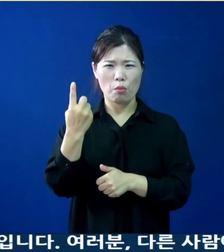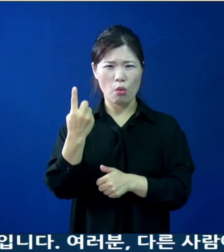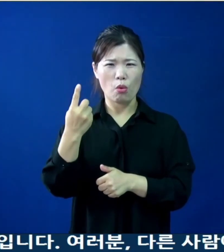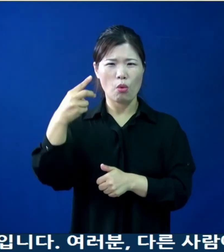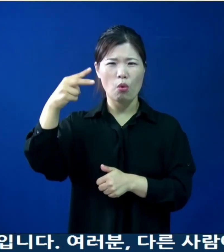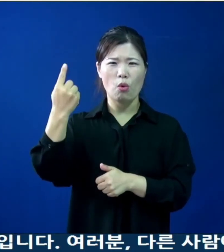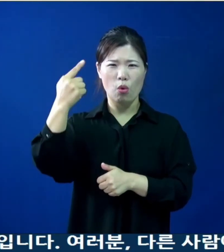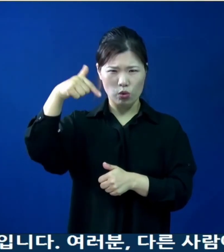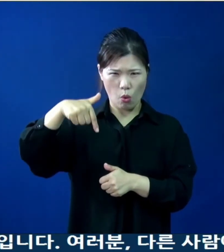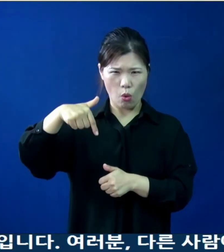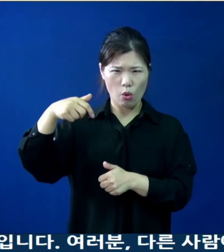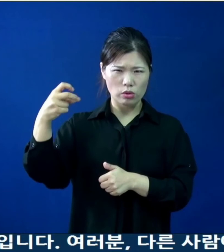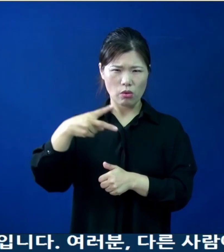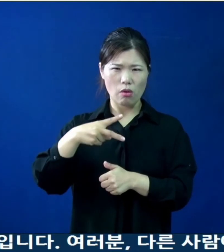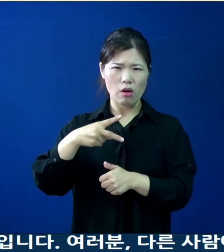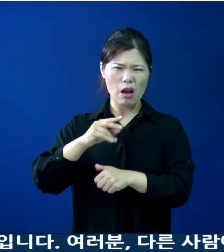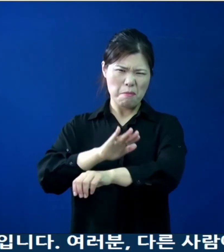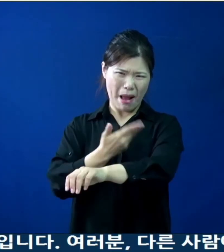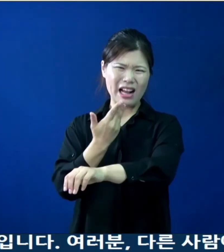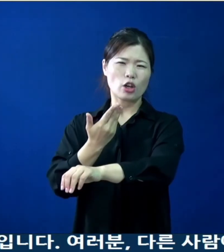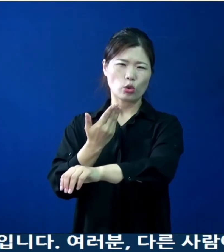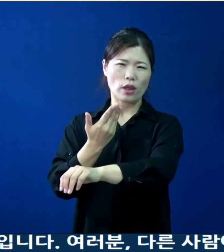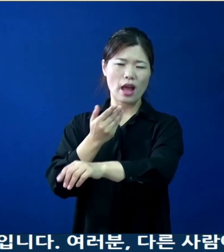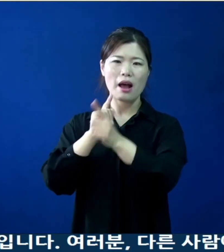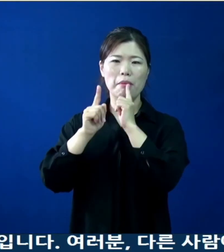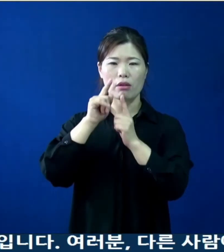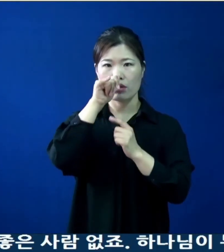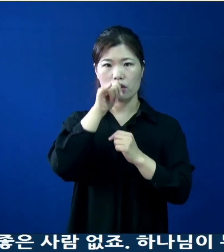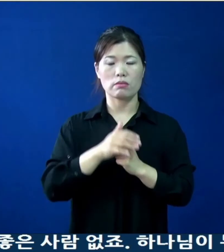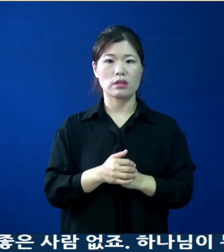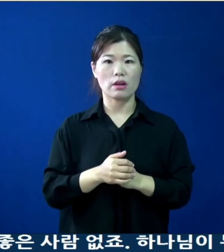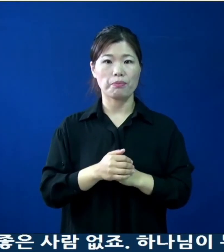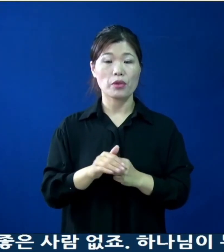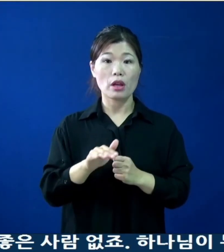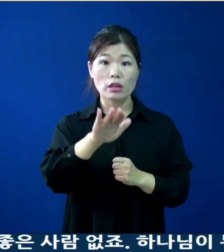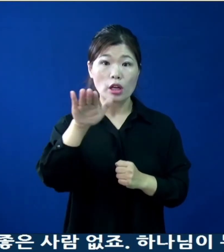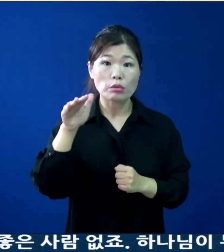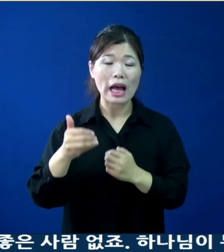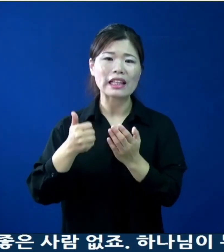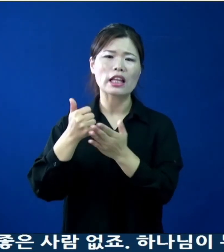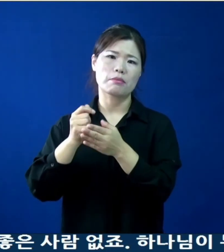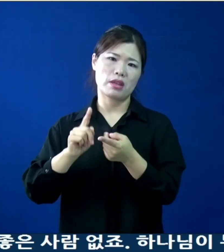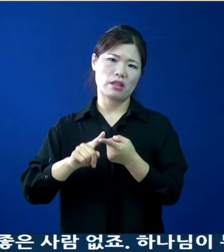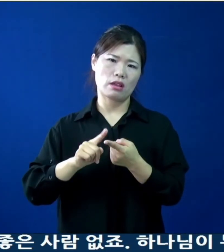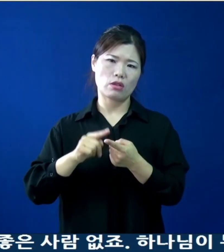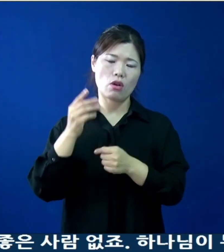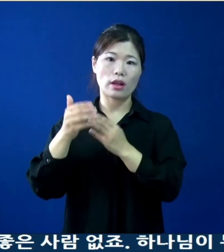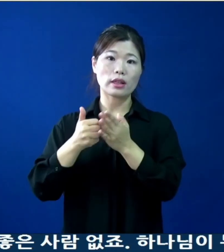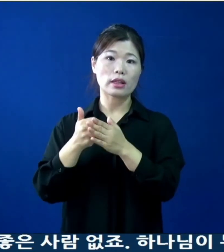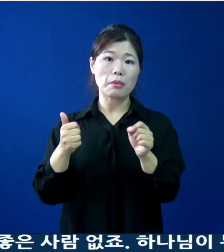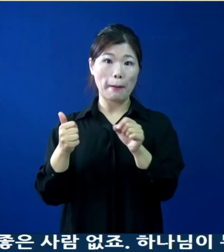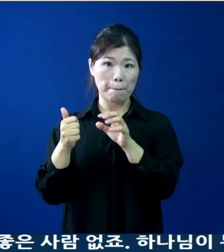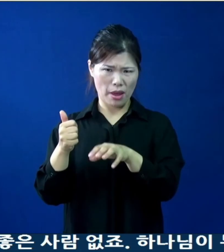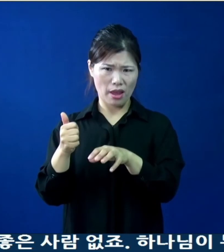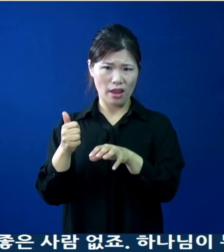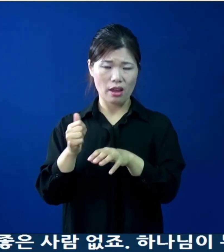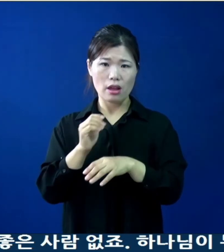망령되이 여겼다, 이런 거죠. 우리는 사실 하나님에 대해서 하나님 앞에 이게